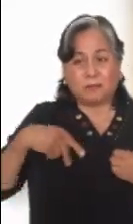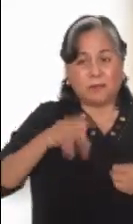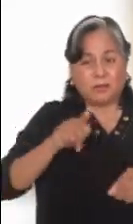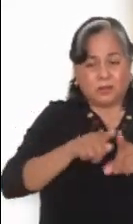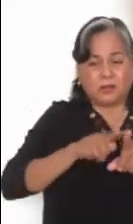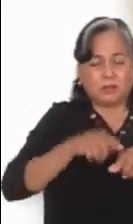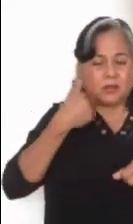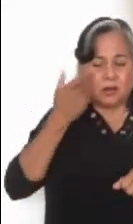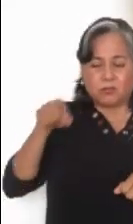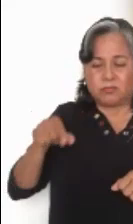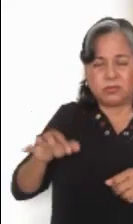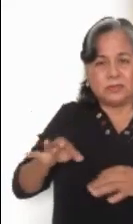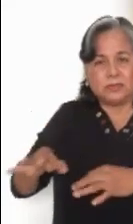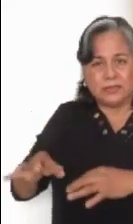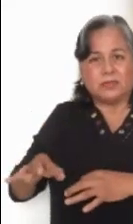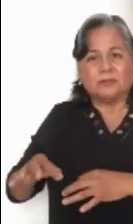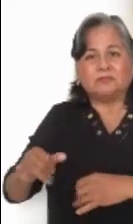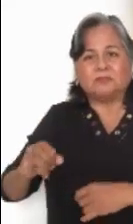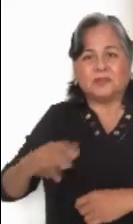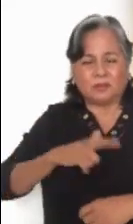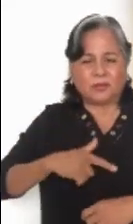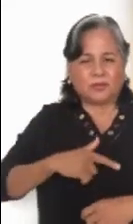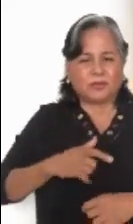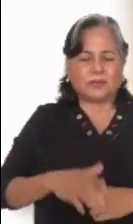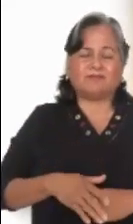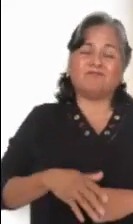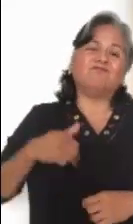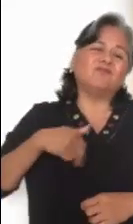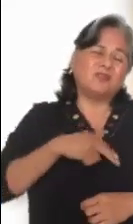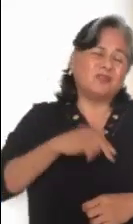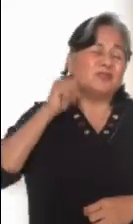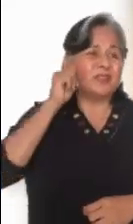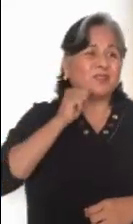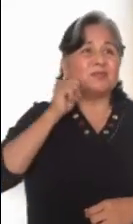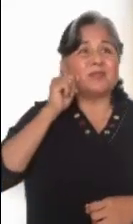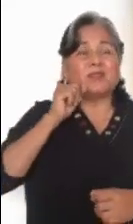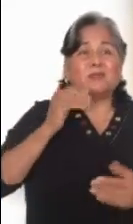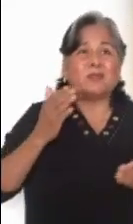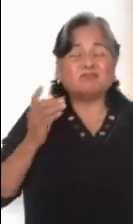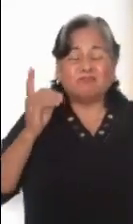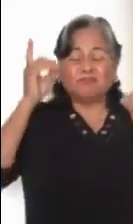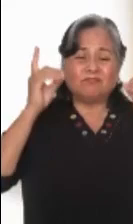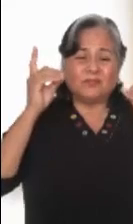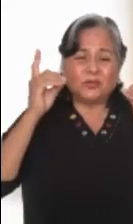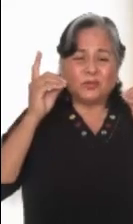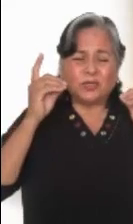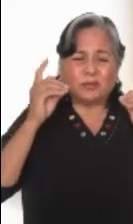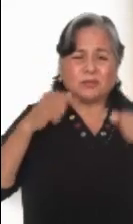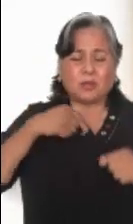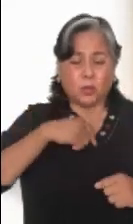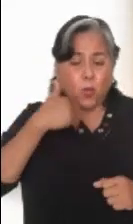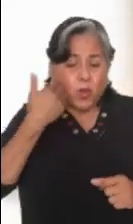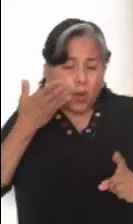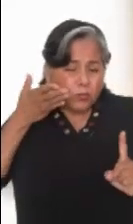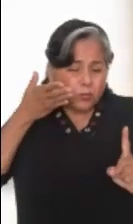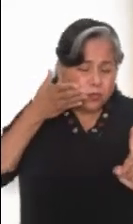muerte. Somos como una contradicción. Decimos tender hacia una